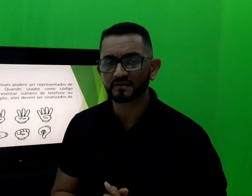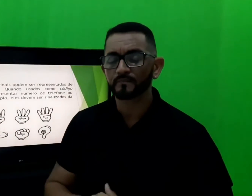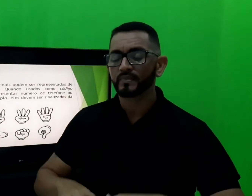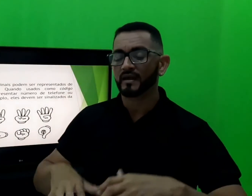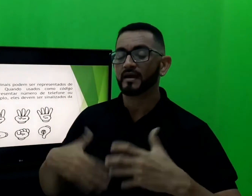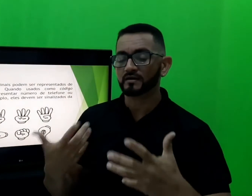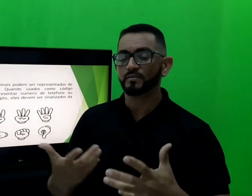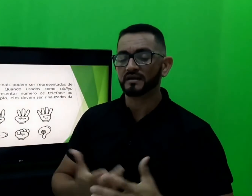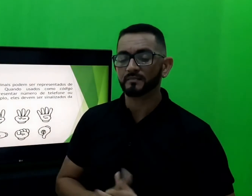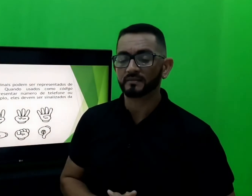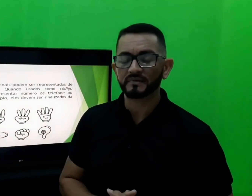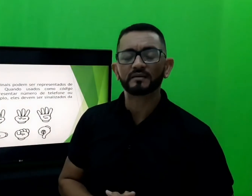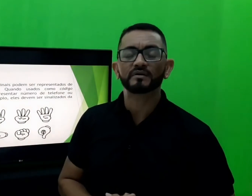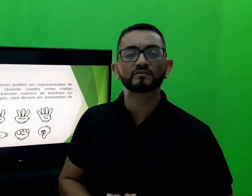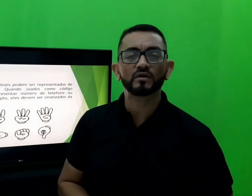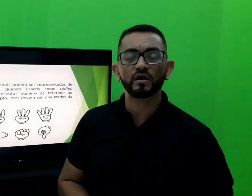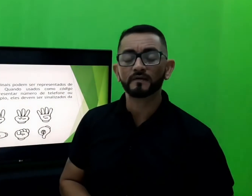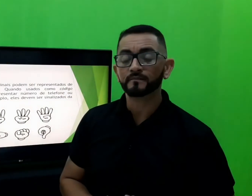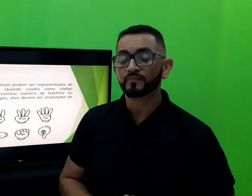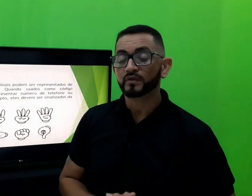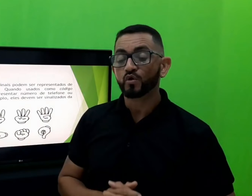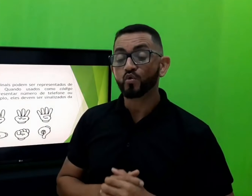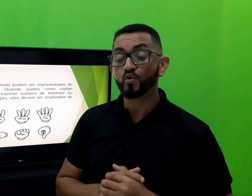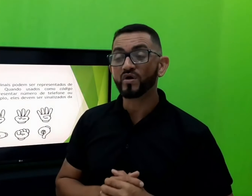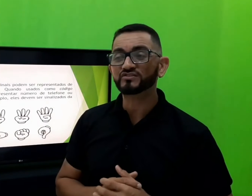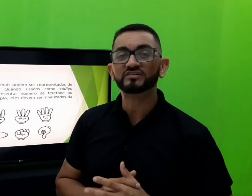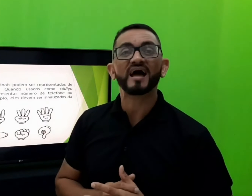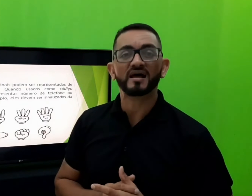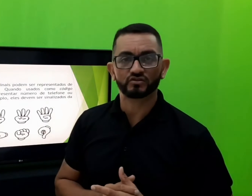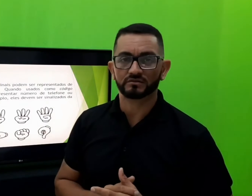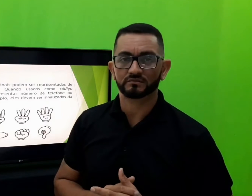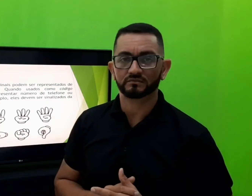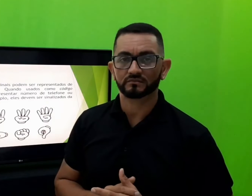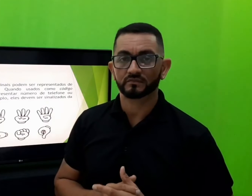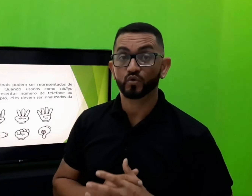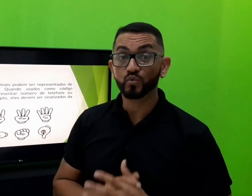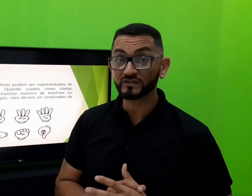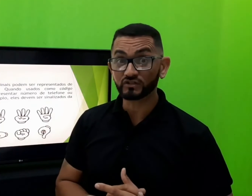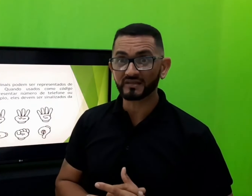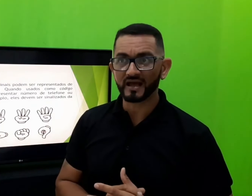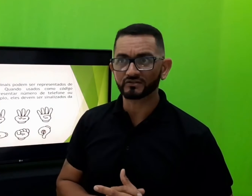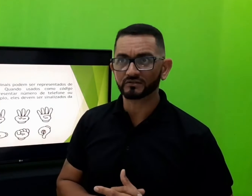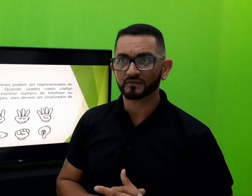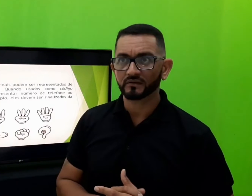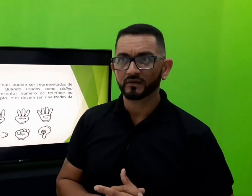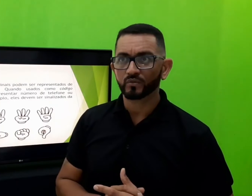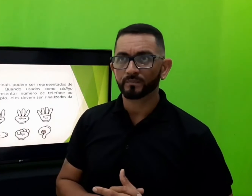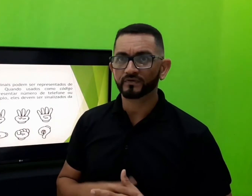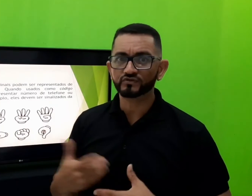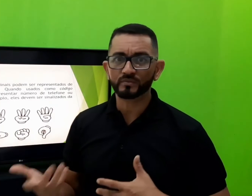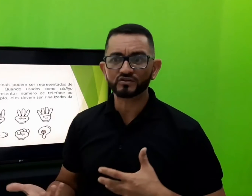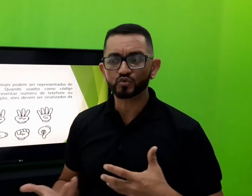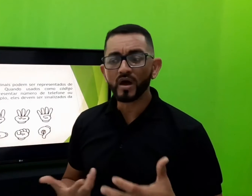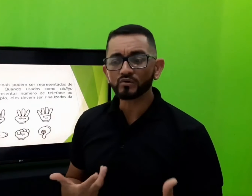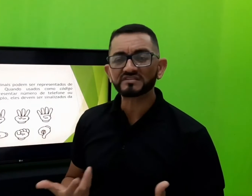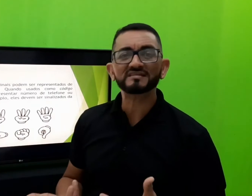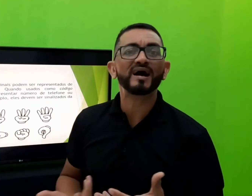coisa que eu me lembrando agora, quantidade. Quantidade. Professor, mas qual é o sinal